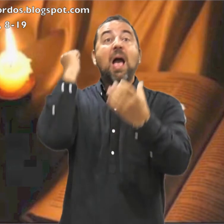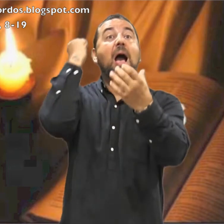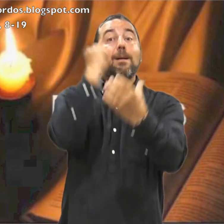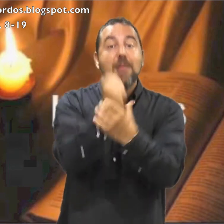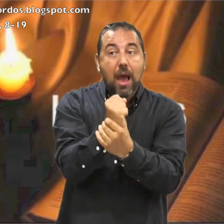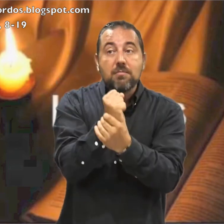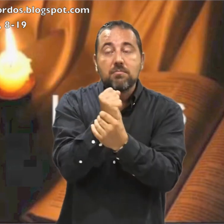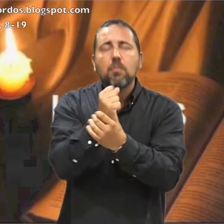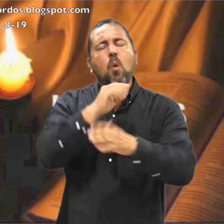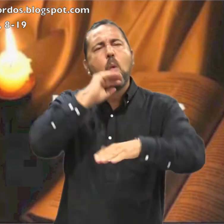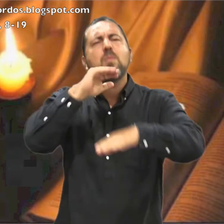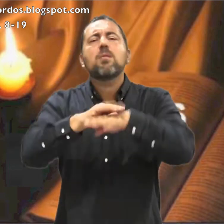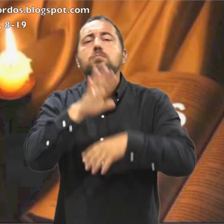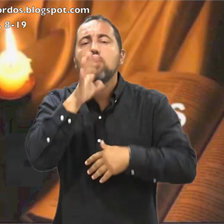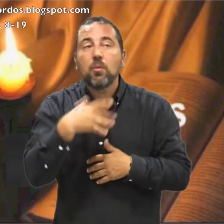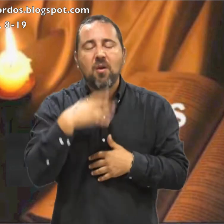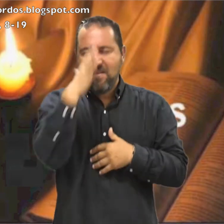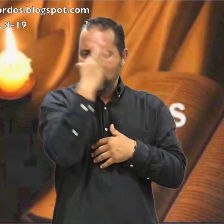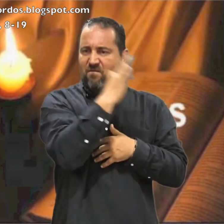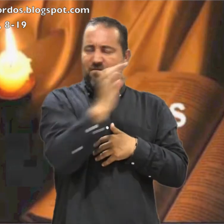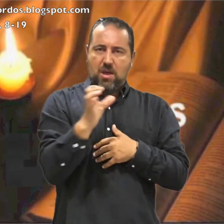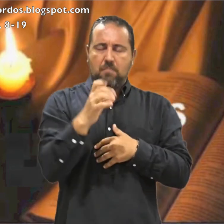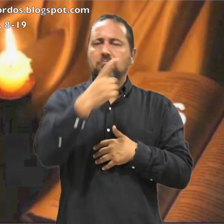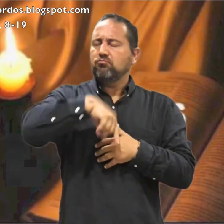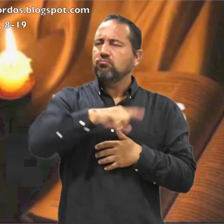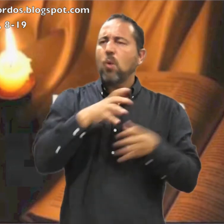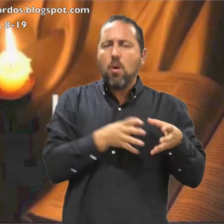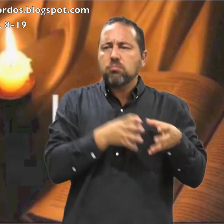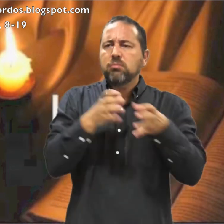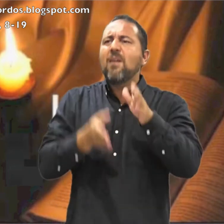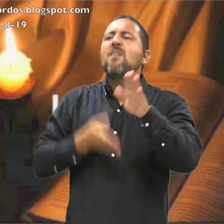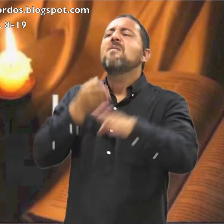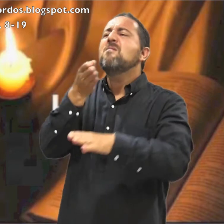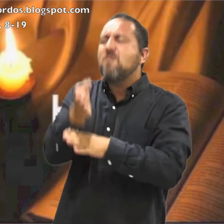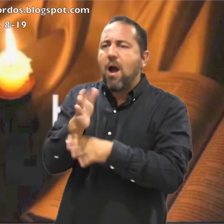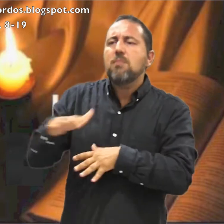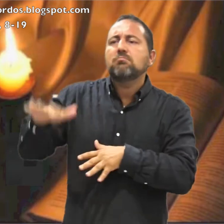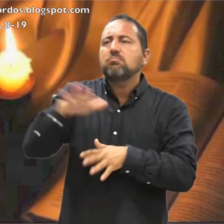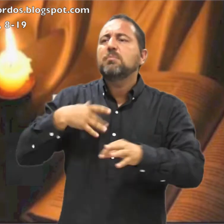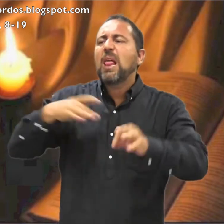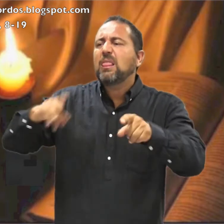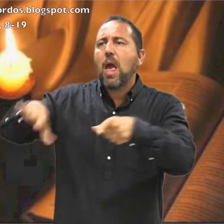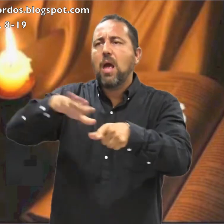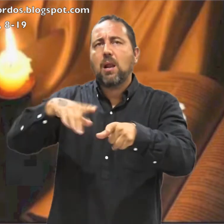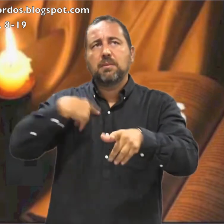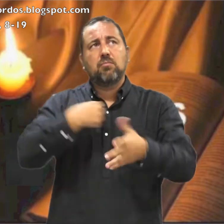Obedeció a Abraham A la llamada Y salió Hacia la tierra Que iba A recibir En